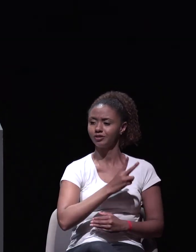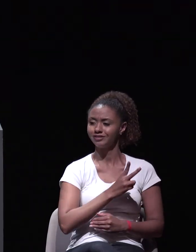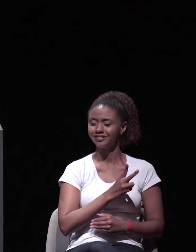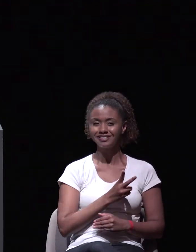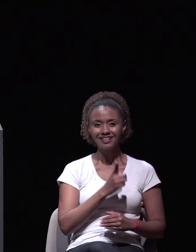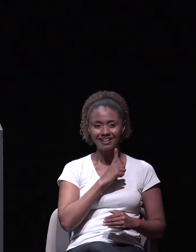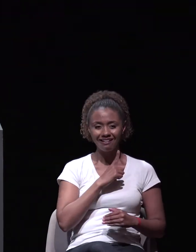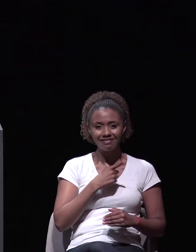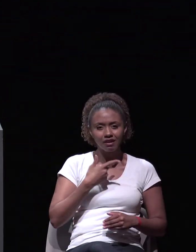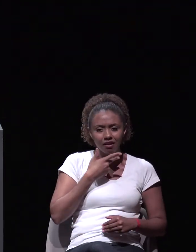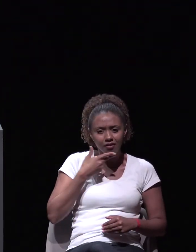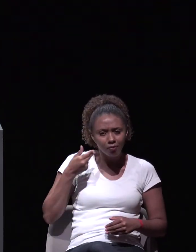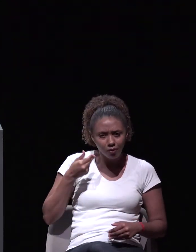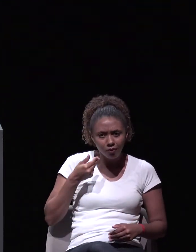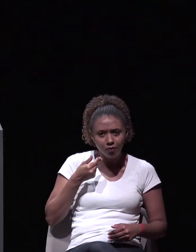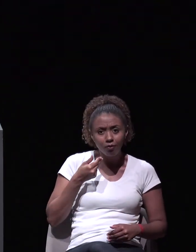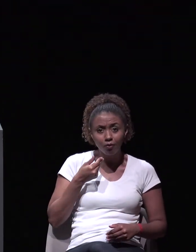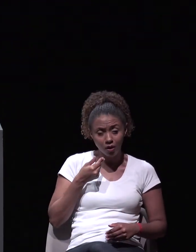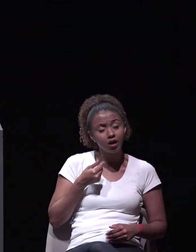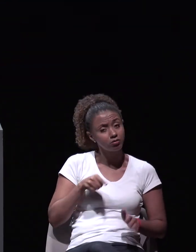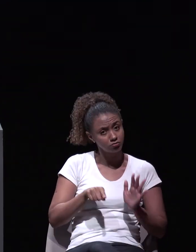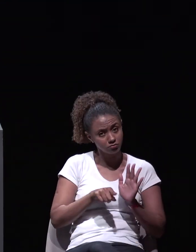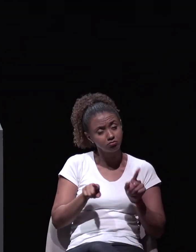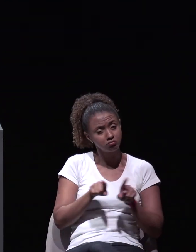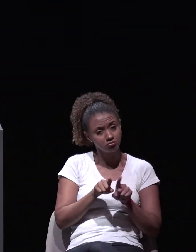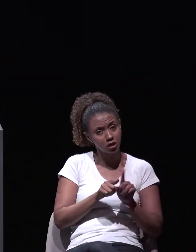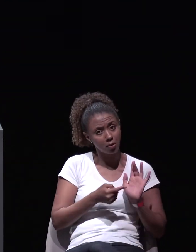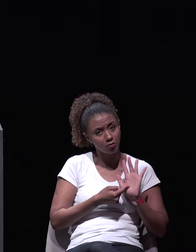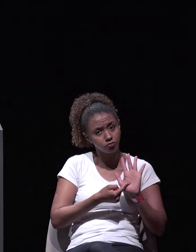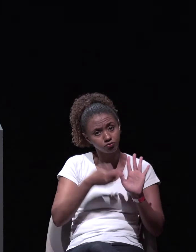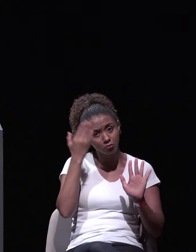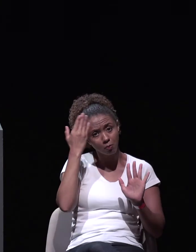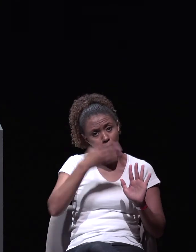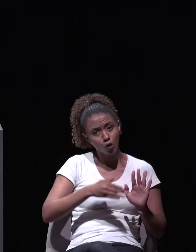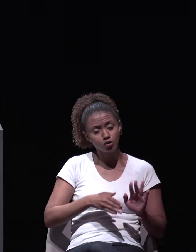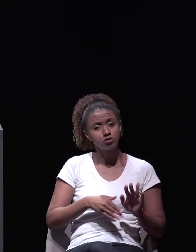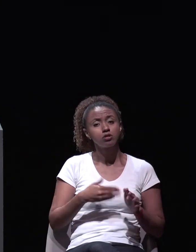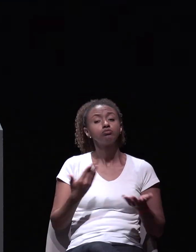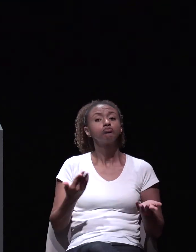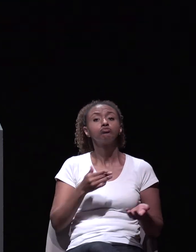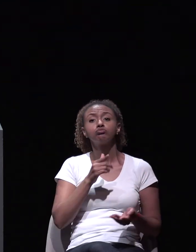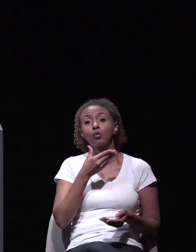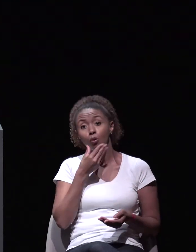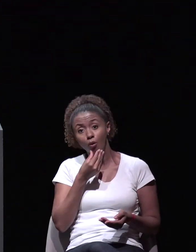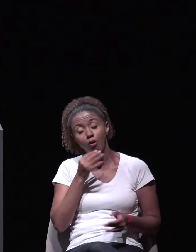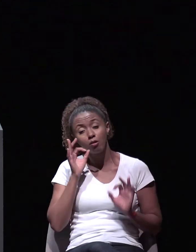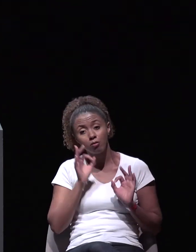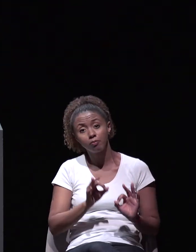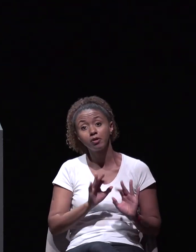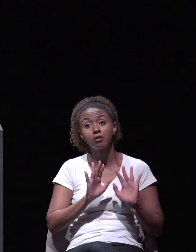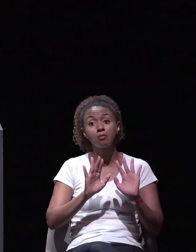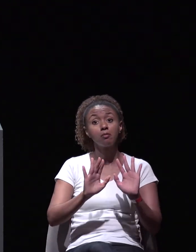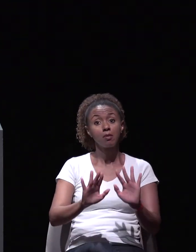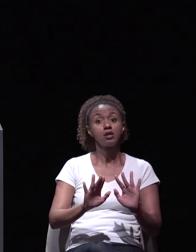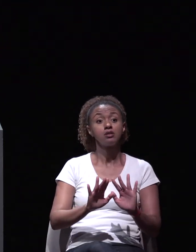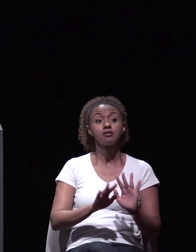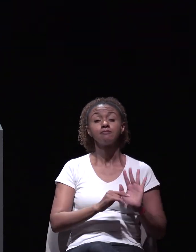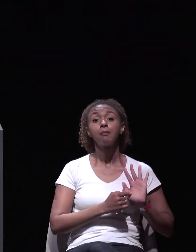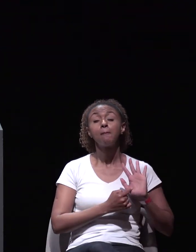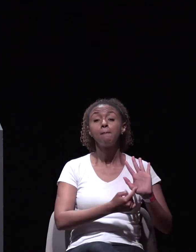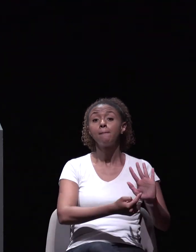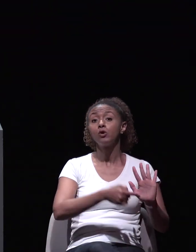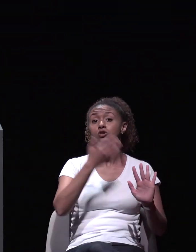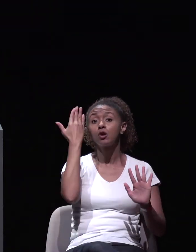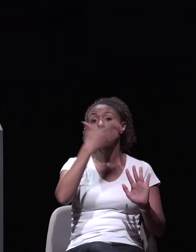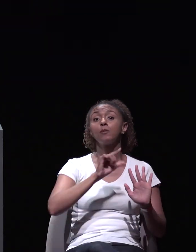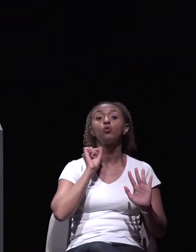cuequinha, assinala também o gênero, né? Mas o objetivo do artista é apontar para as mortes